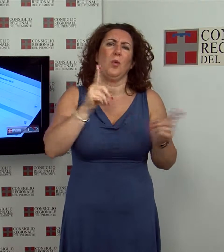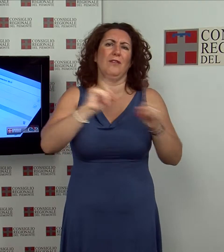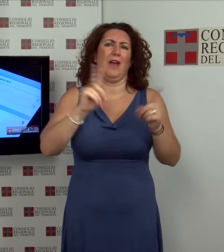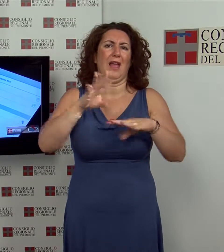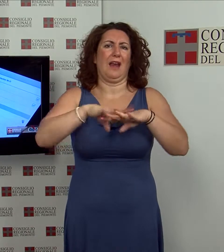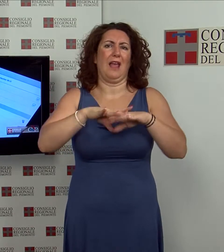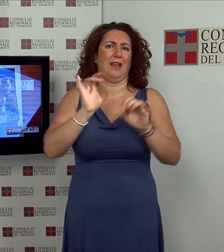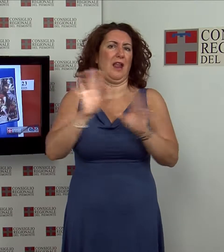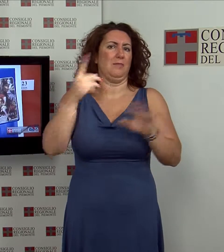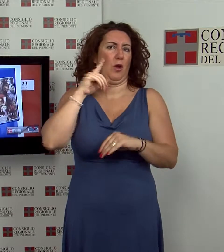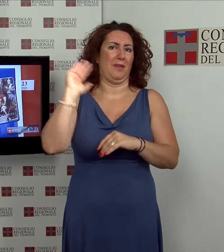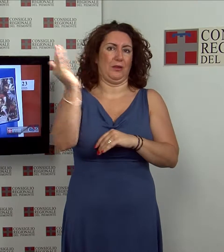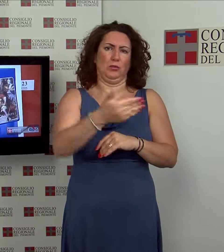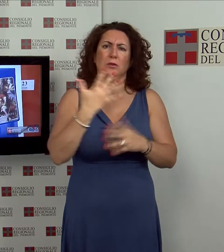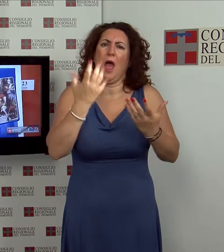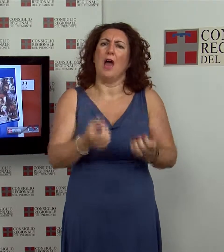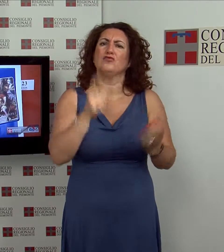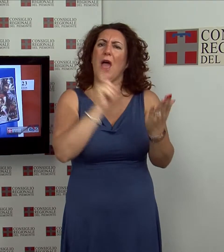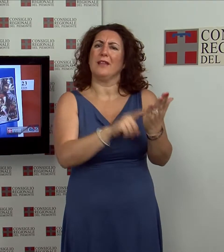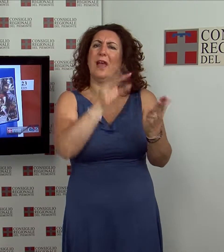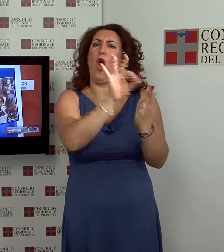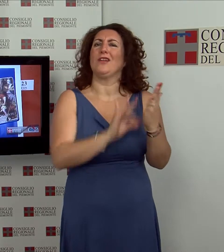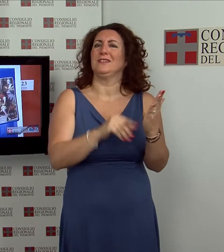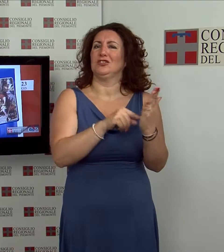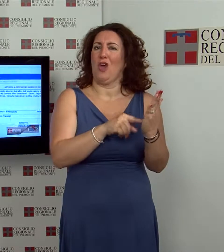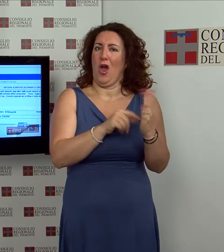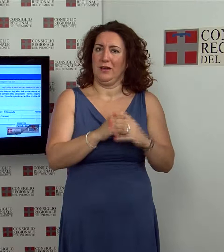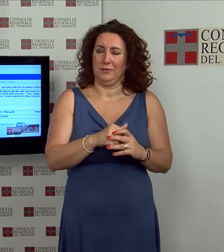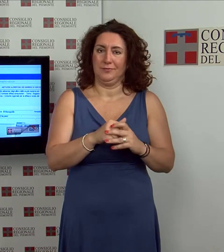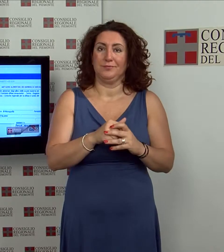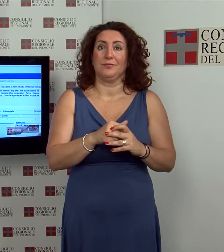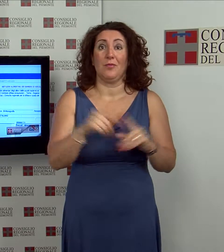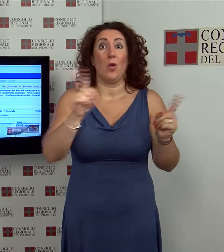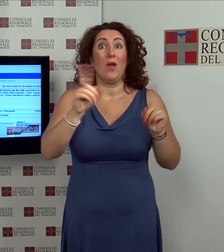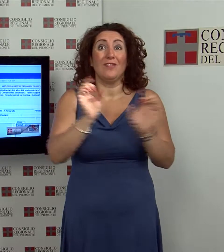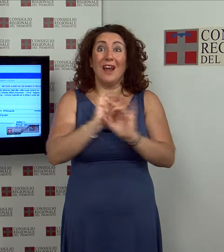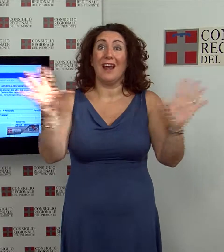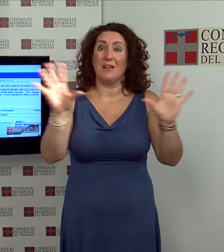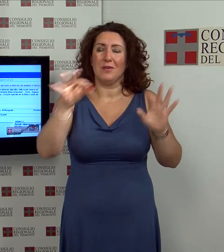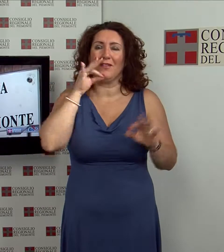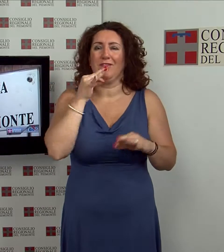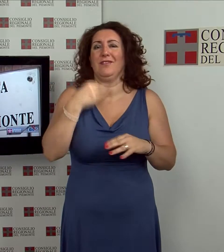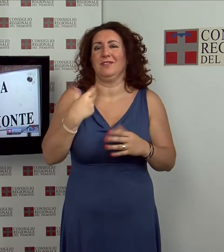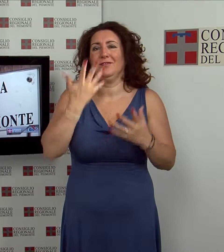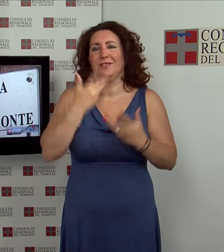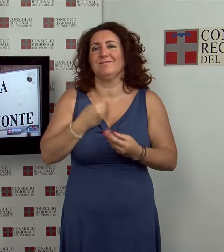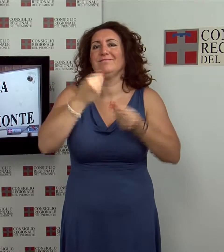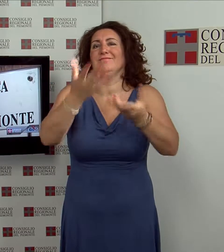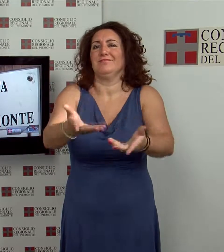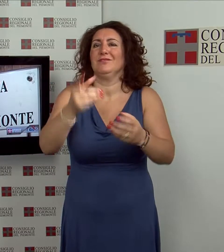d'uso. L'attivazione del Wi-Fi rappresenta un passo avanti nella direzione di garantire a tutti i cittadini l'accesso alle informazioni,